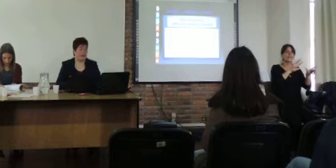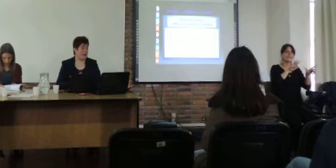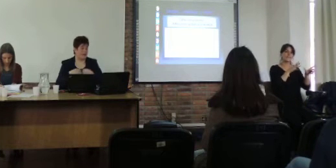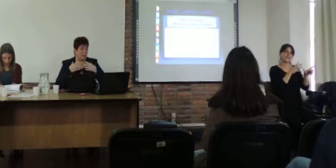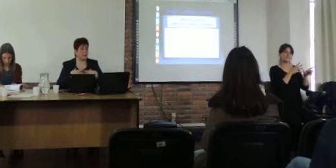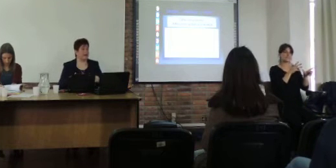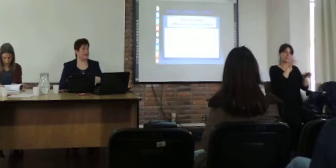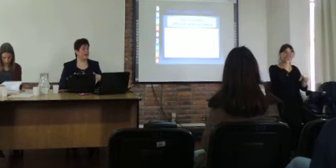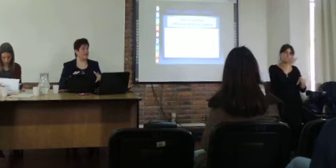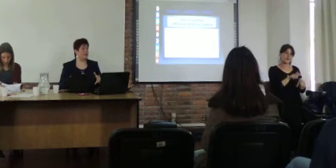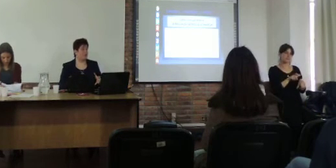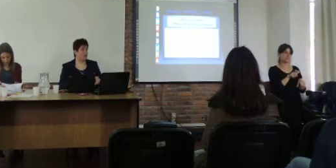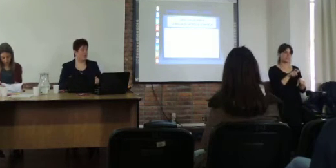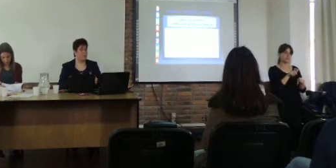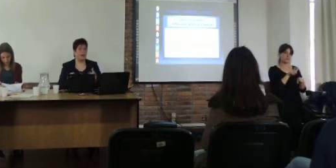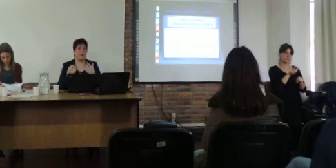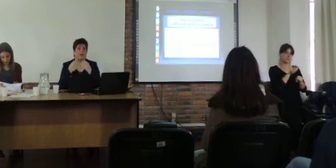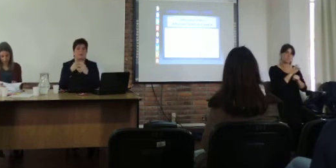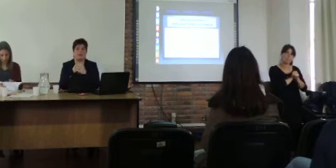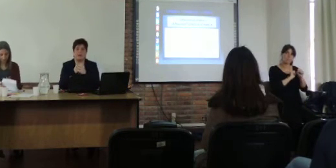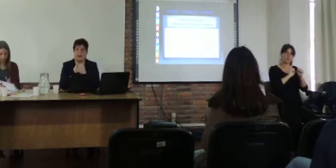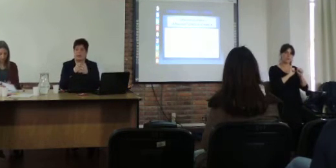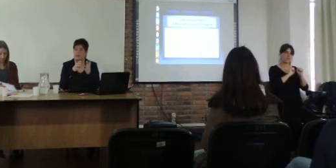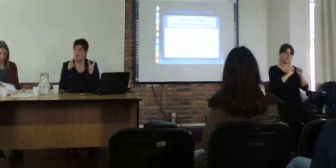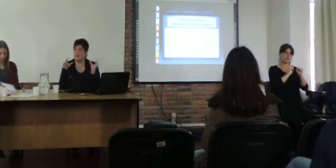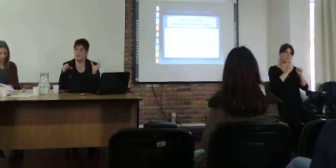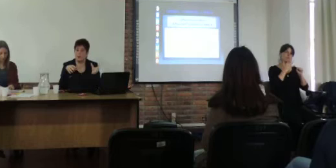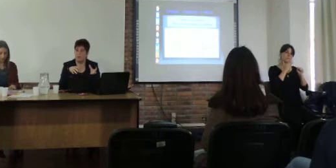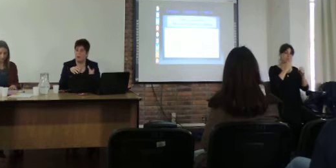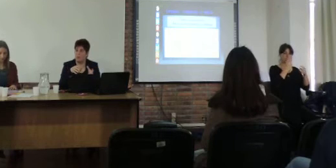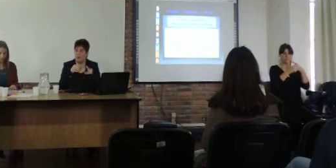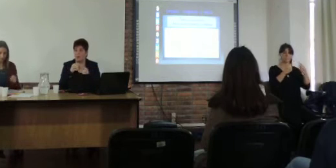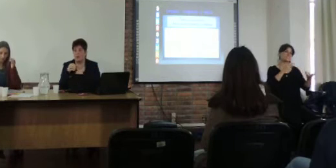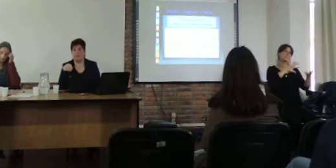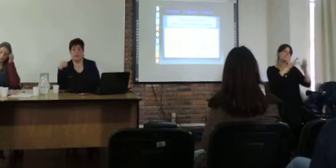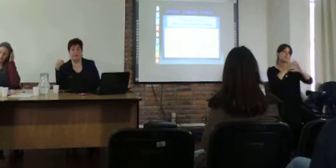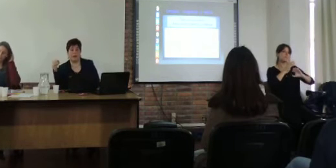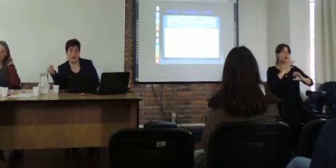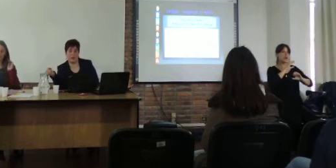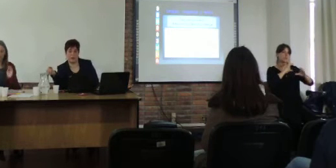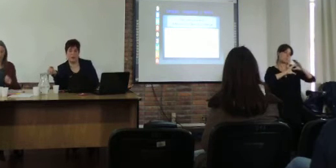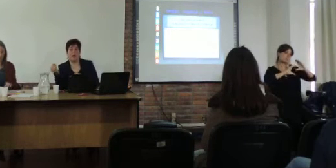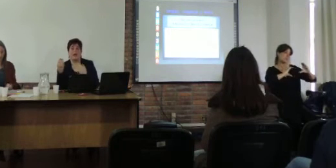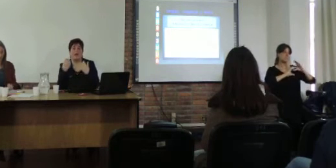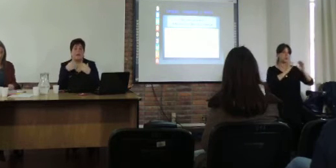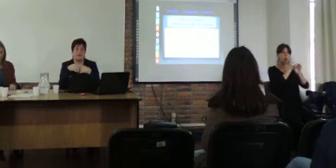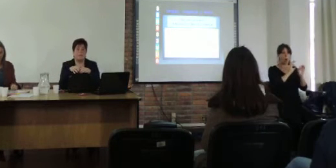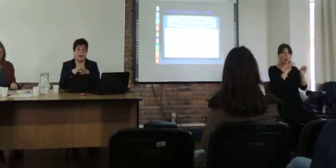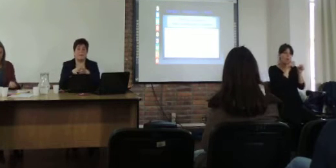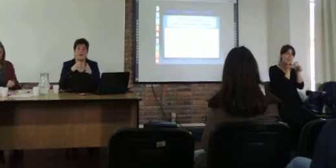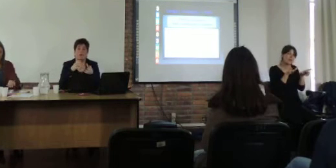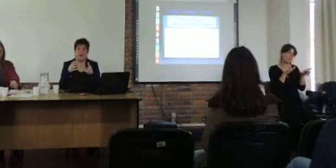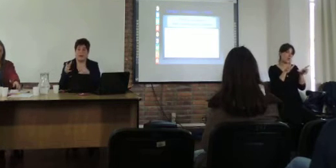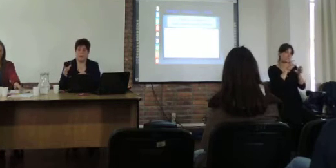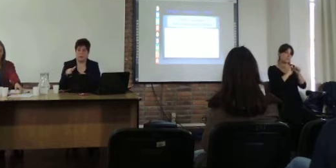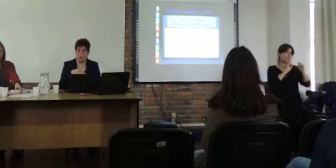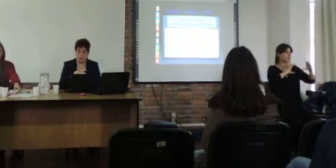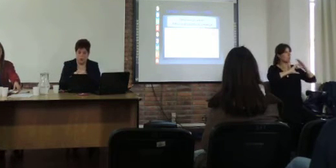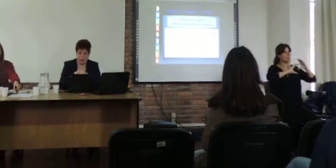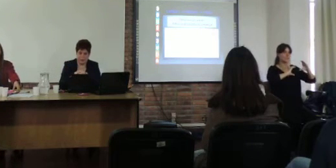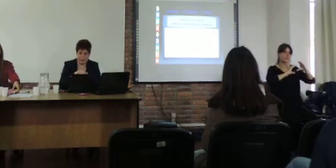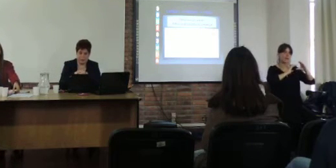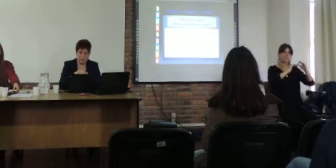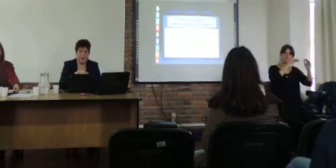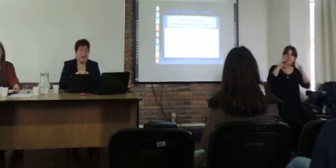tiene el ser humano para poder utilizar distintos sistemas de comunicación o distintas lenguas para poder comunicarse con